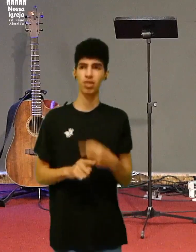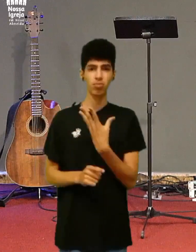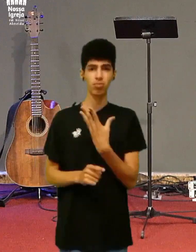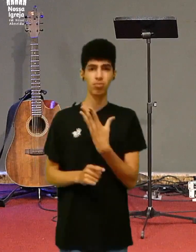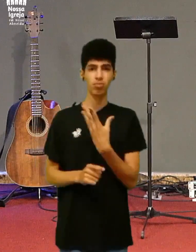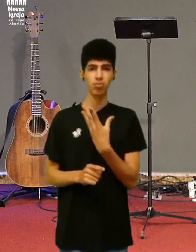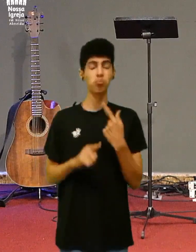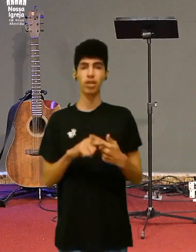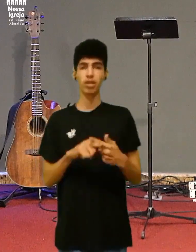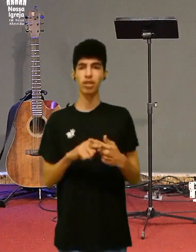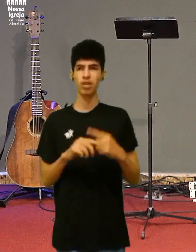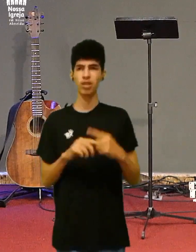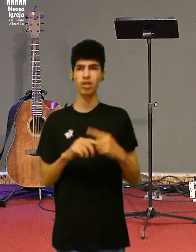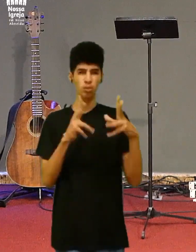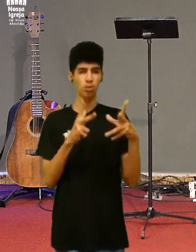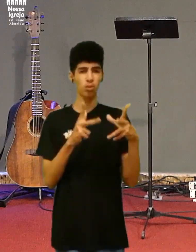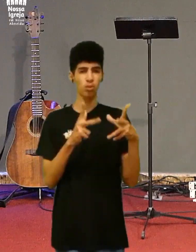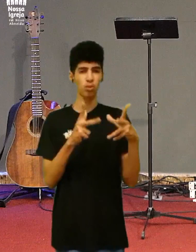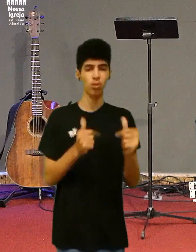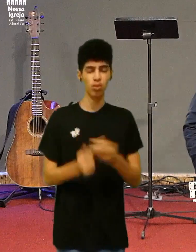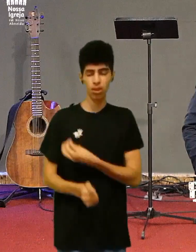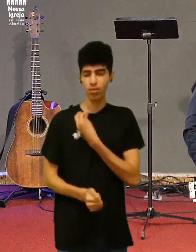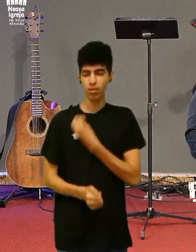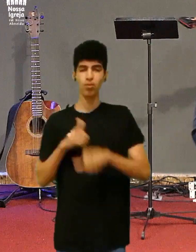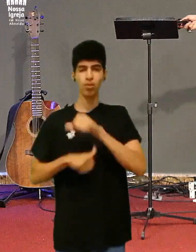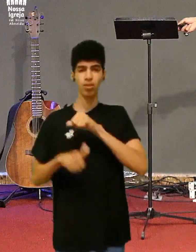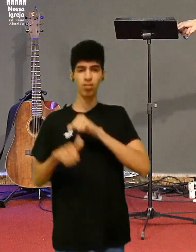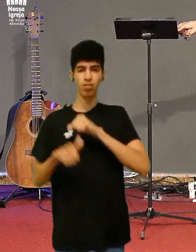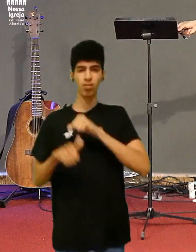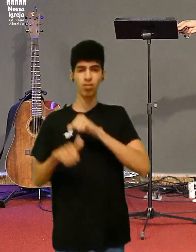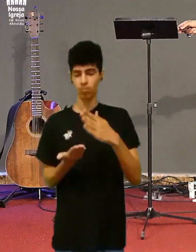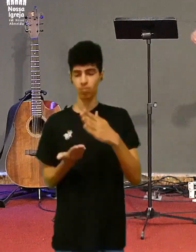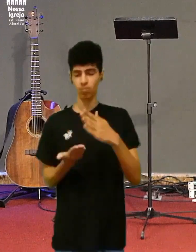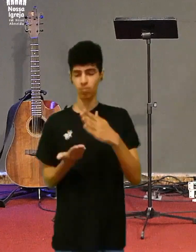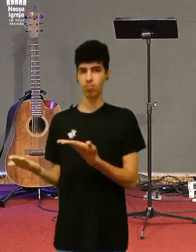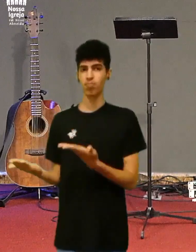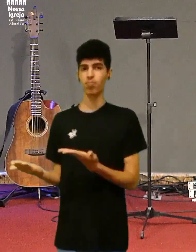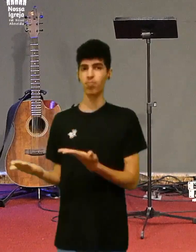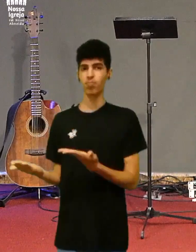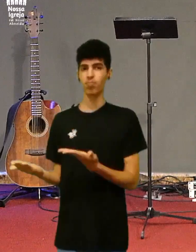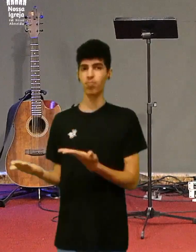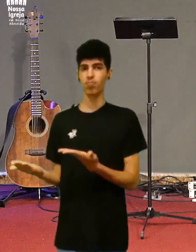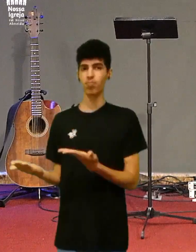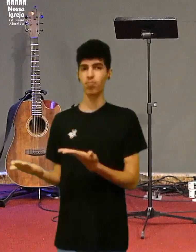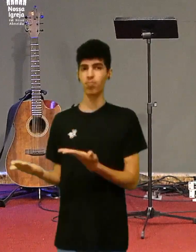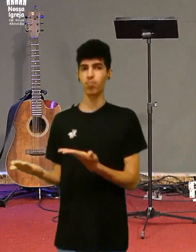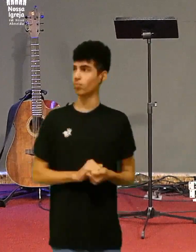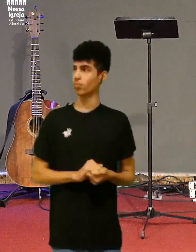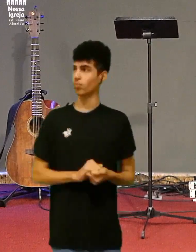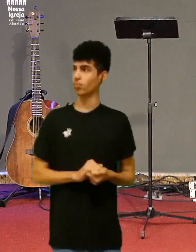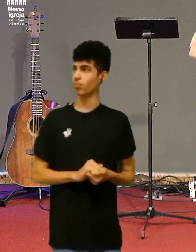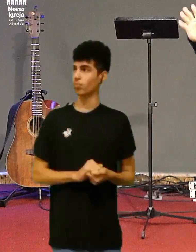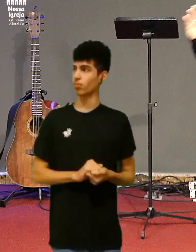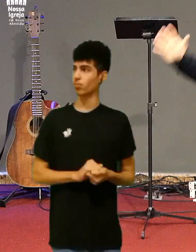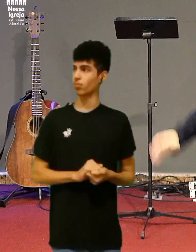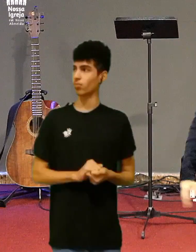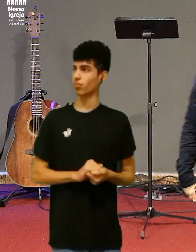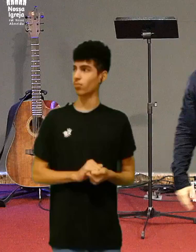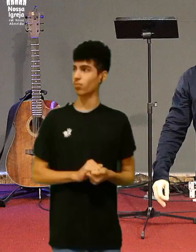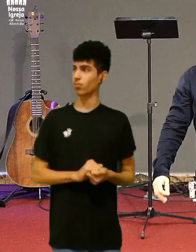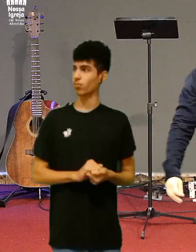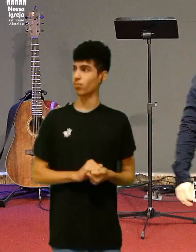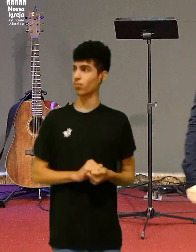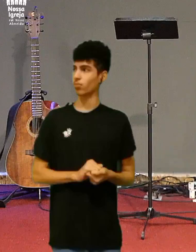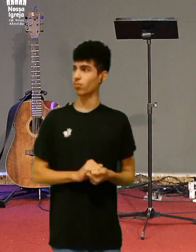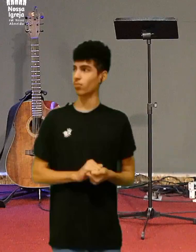avivamento. A mensagem dessa noite é uma mensagem que fala para a gente sobre avivamento, o verdadeiro